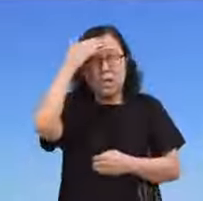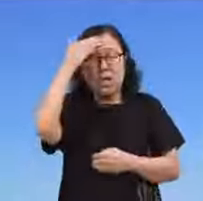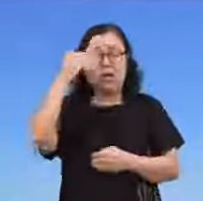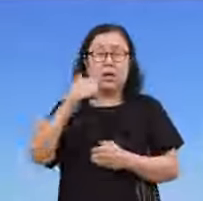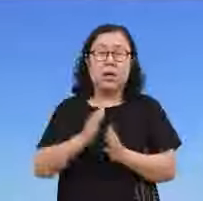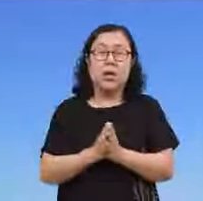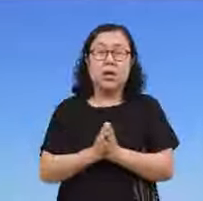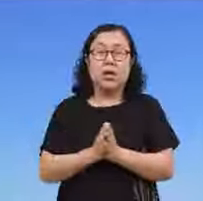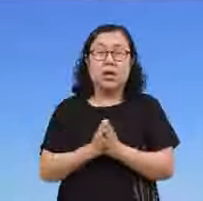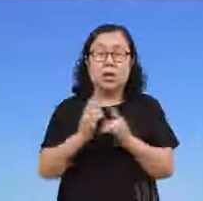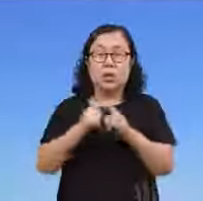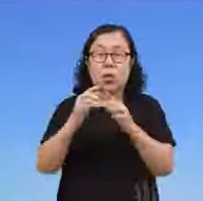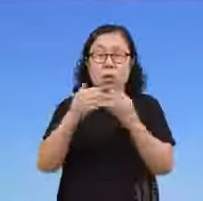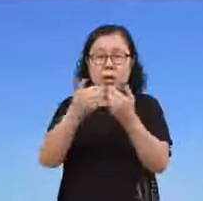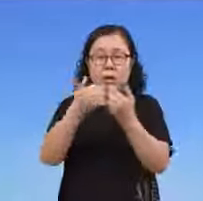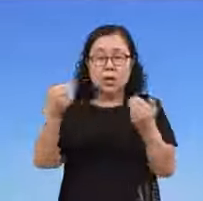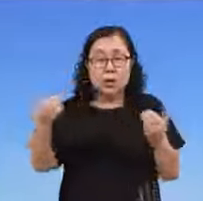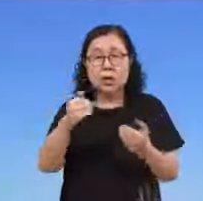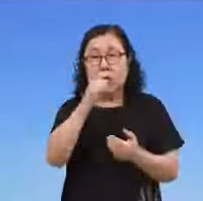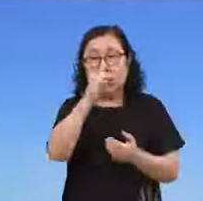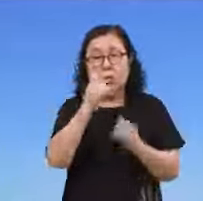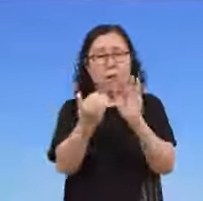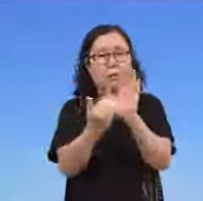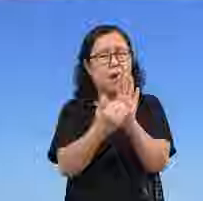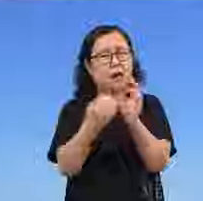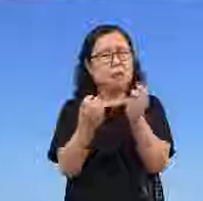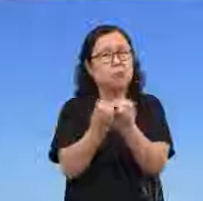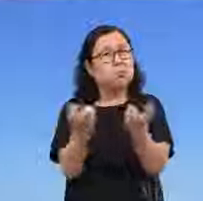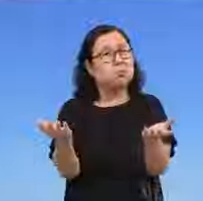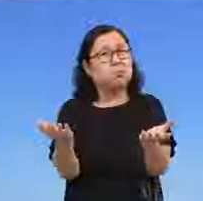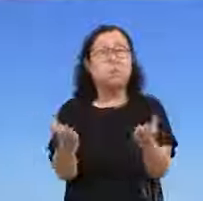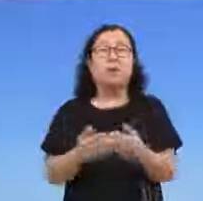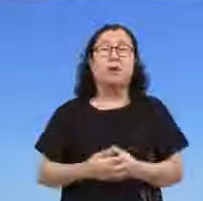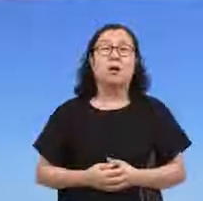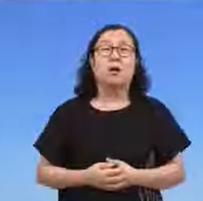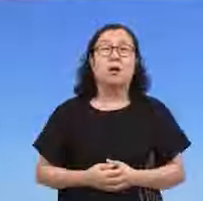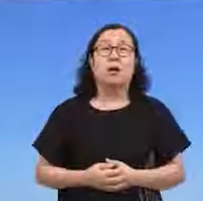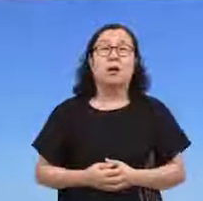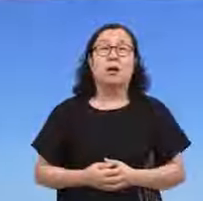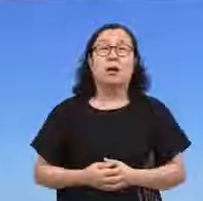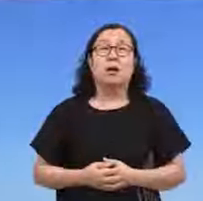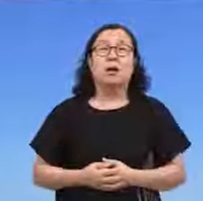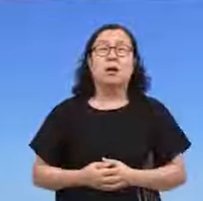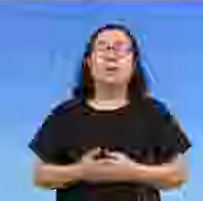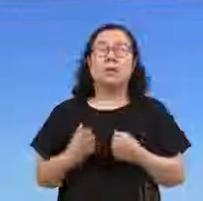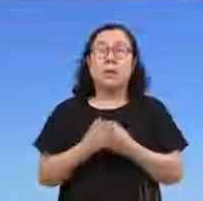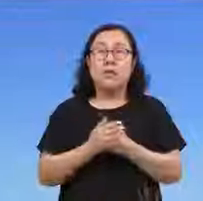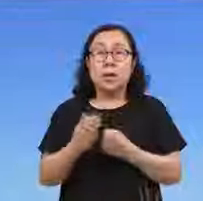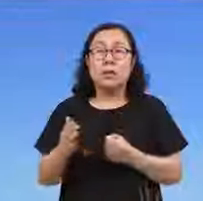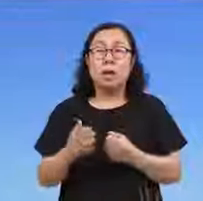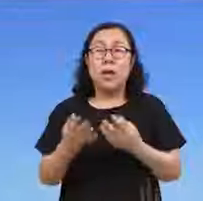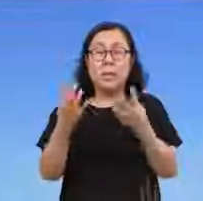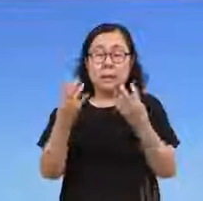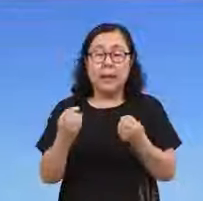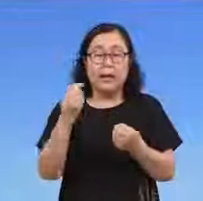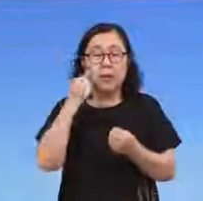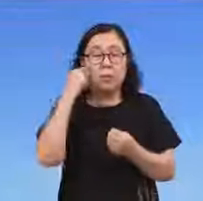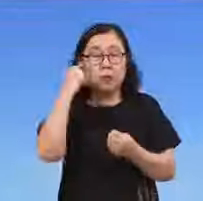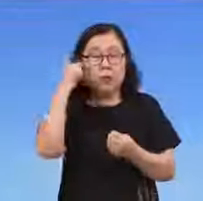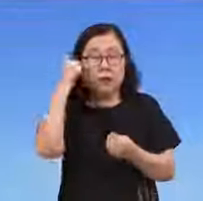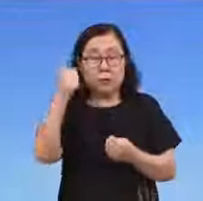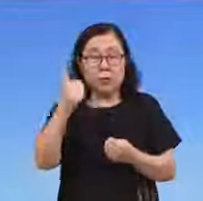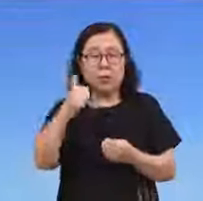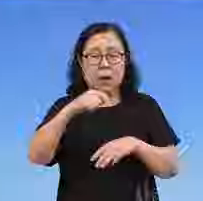통계가 그렇게 말을 하고 있는데 이거 지금 속수무책 아닌가, 이런 것들이 많은 목사님들을 지금